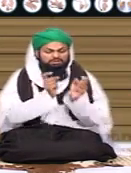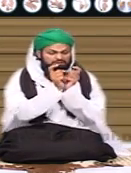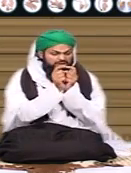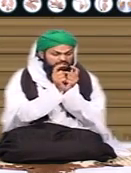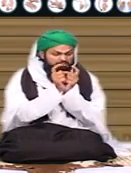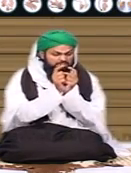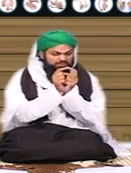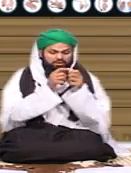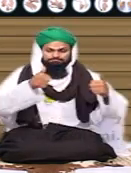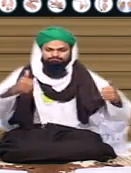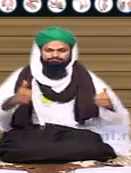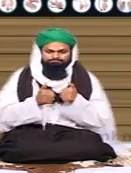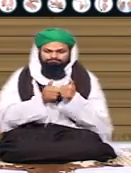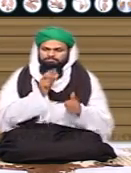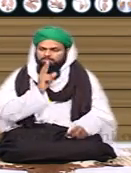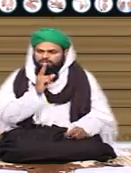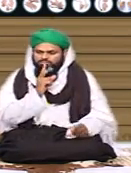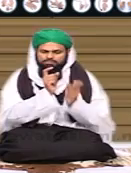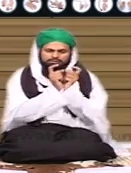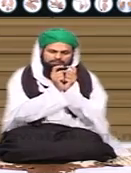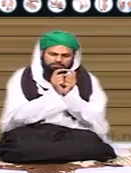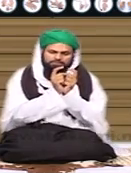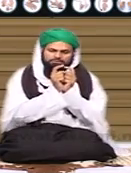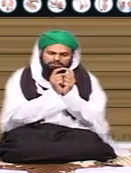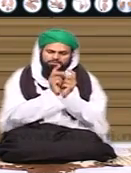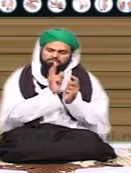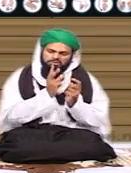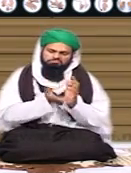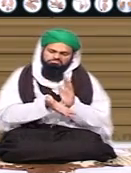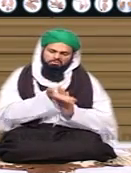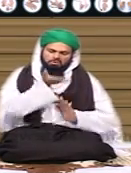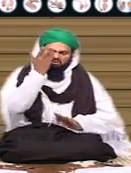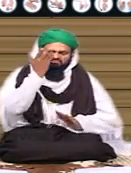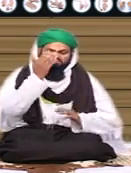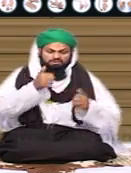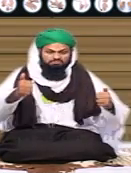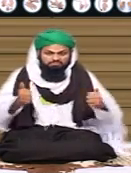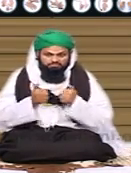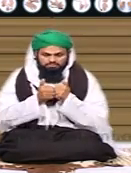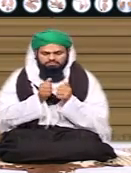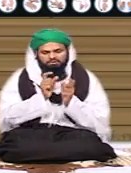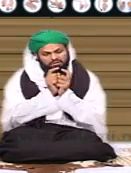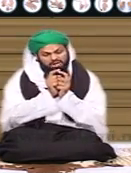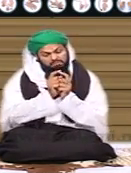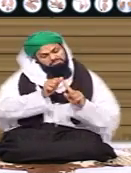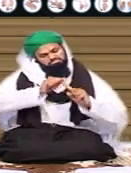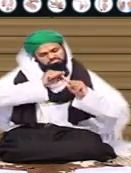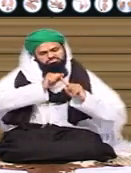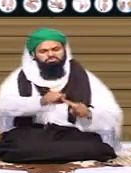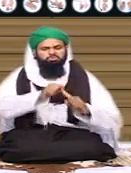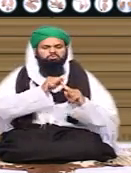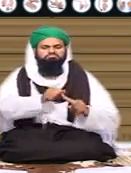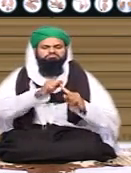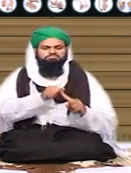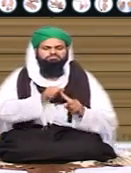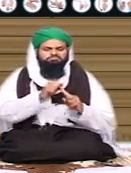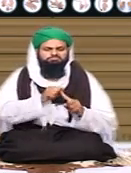نہیں. غیبت ہماری محفل کی آج زینت بنی ہوئی. بغیر غیبت کے کوئی مجلس کوئی